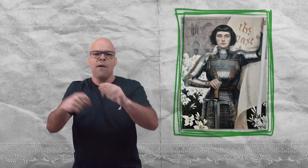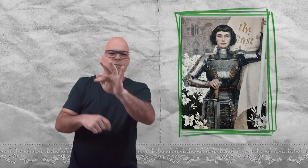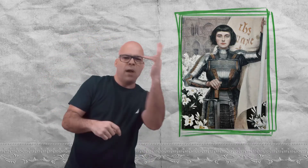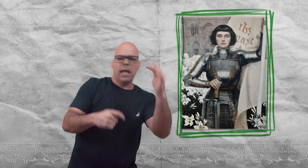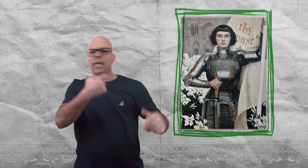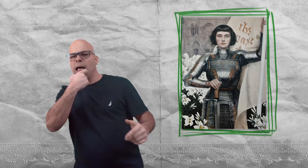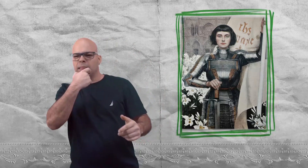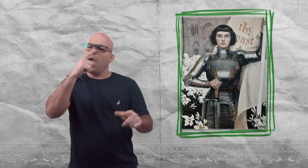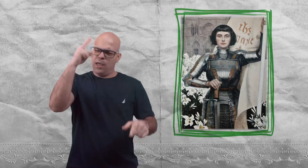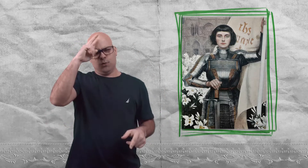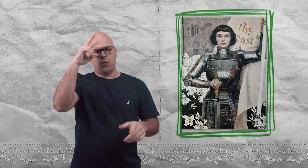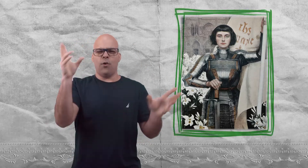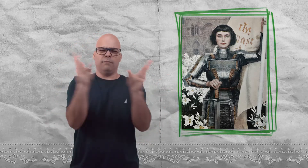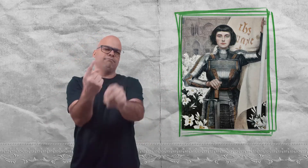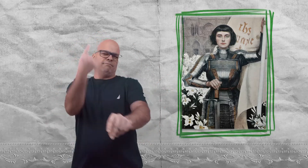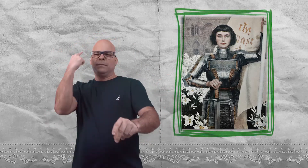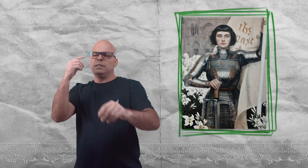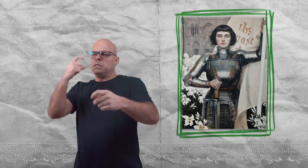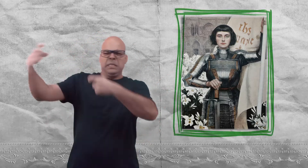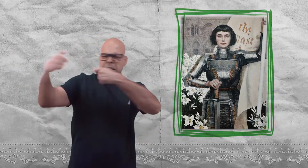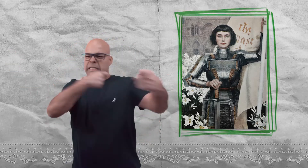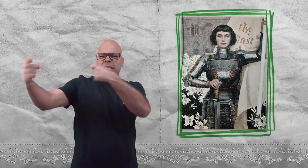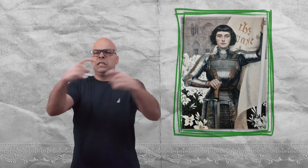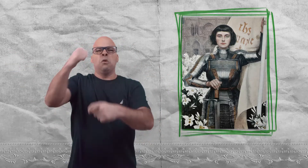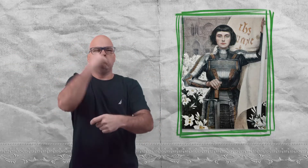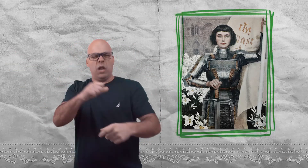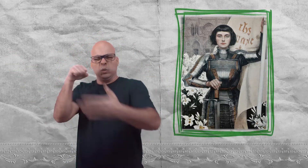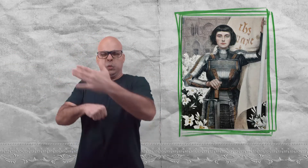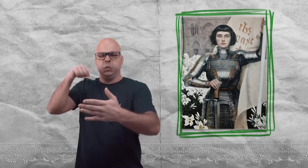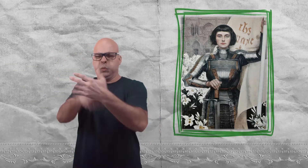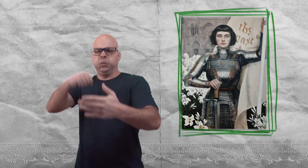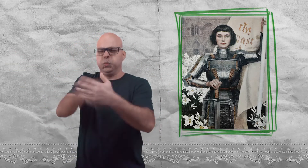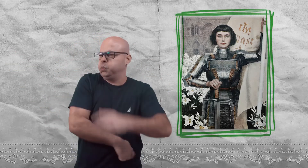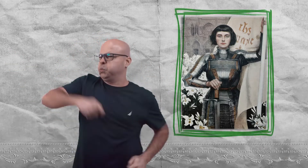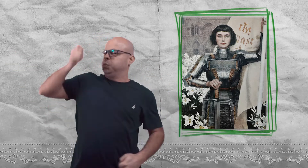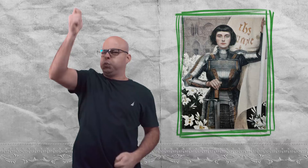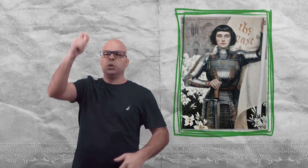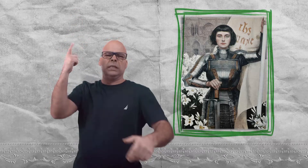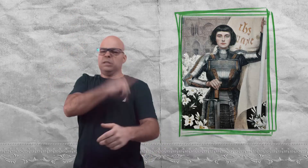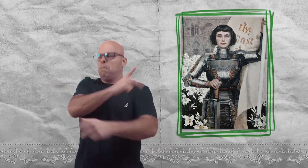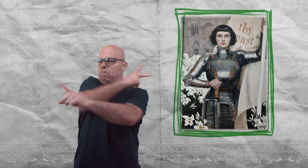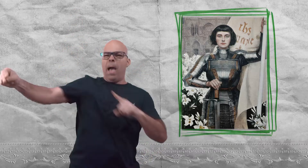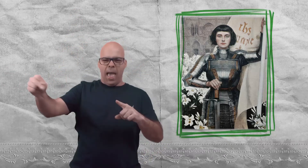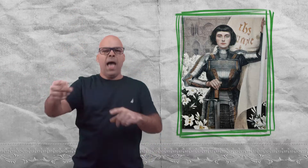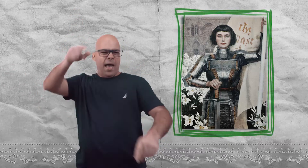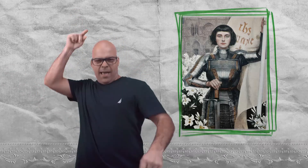durante o período da guerra entre a França e a Inglaterra, lutou bravamente enfrentando as tropas e ajudando seu país a vencer a